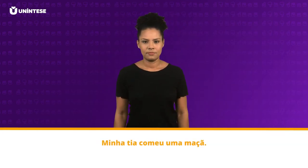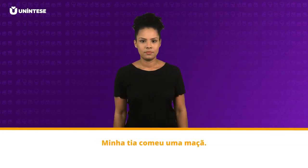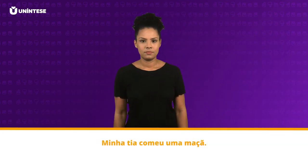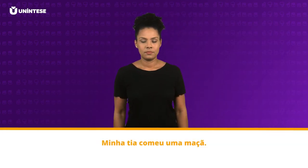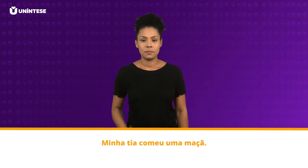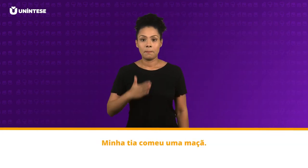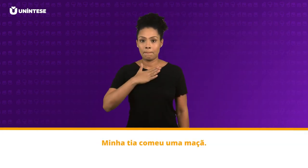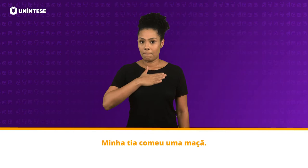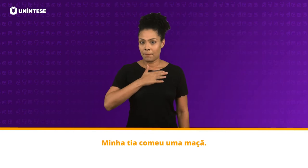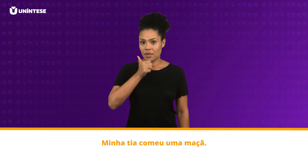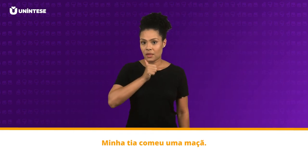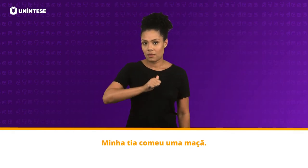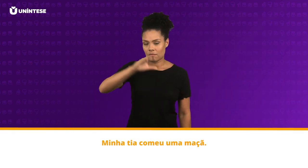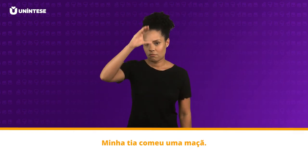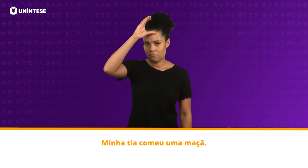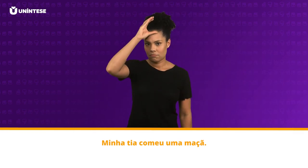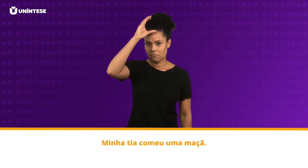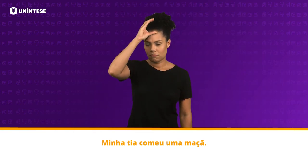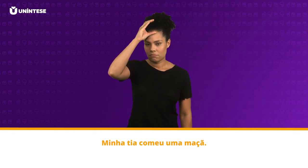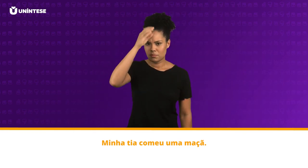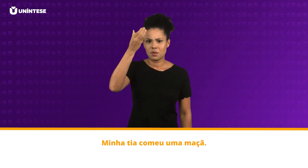Minha tia comeu uma maçã.